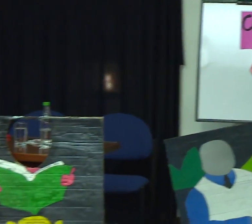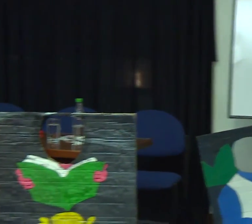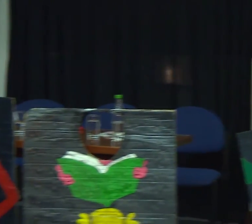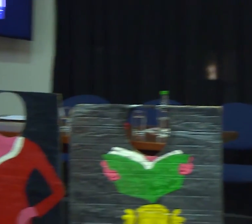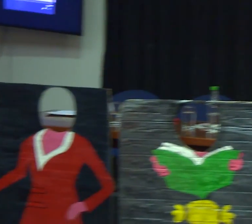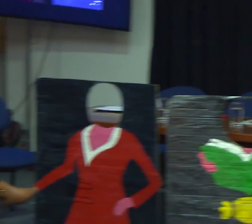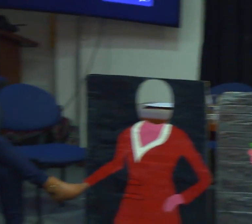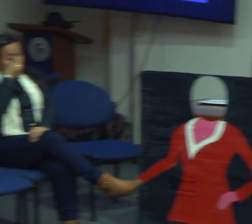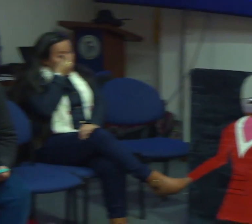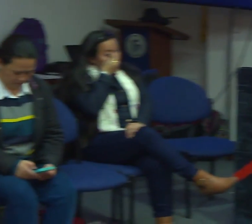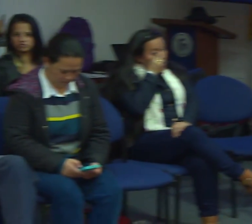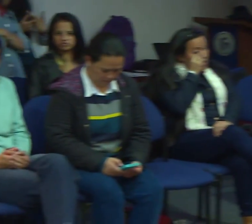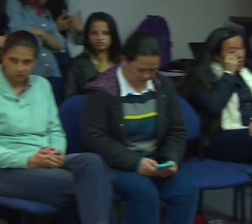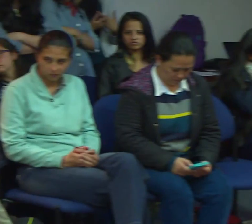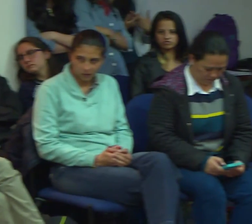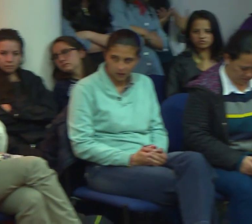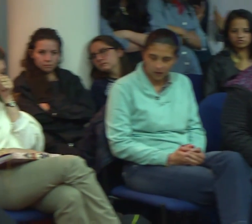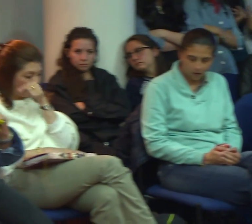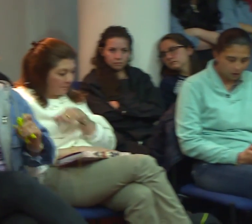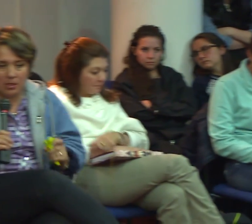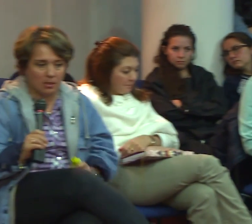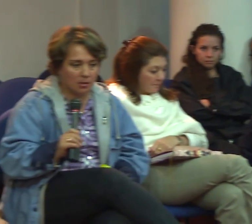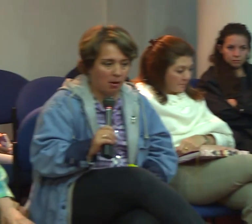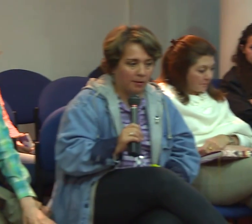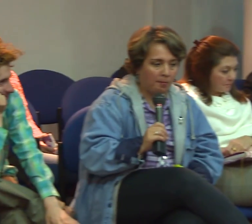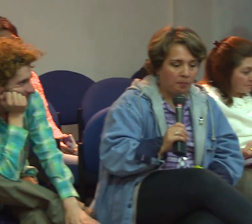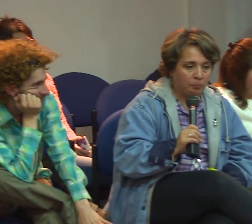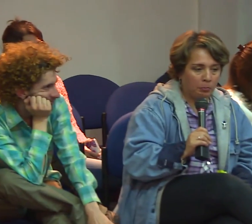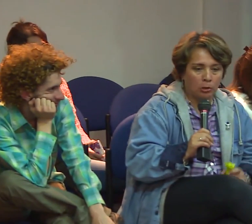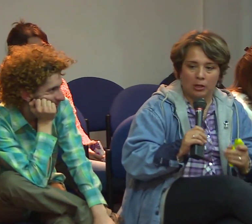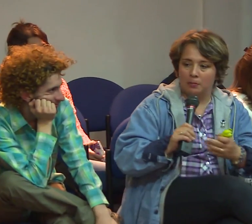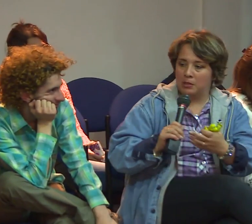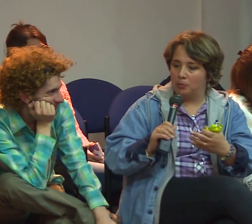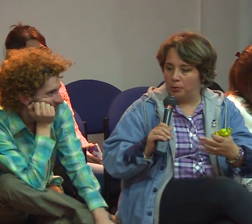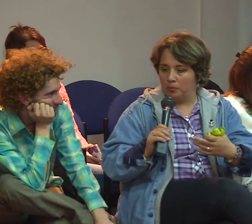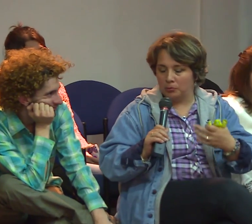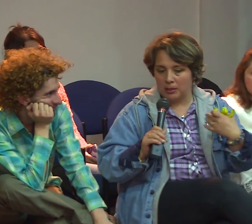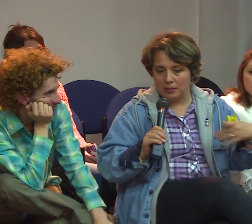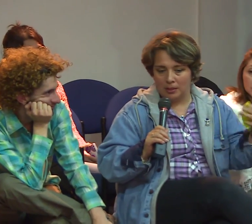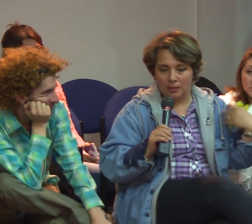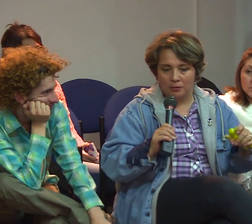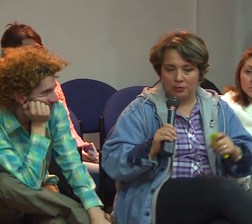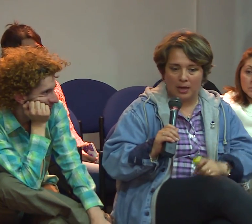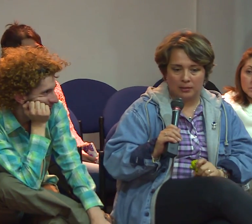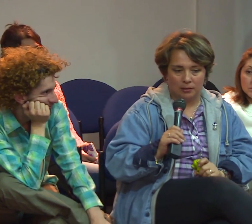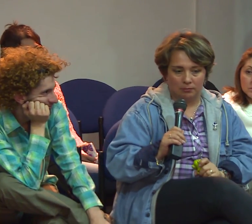sorda, por el tema de la lengua de señas, pero tal vez sí podemos hacer el disfraz,